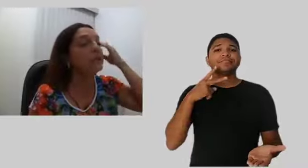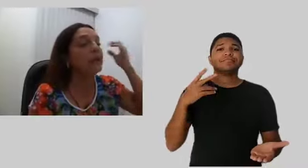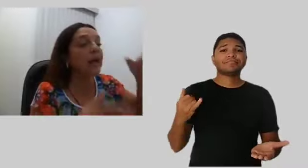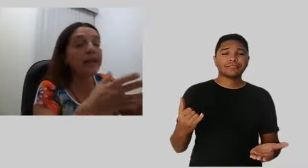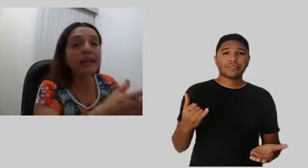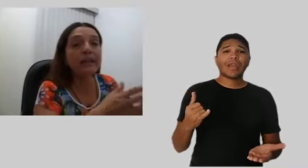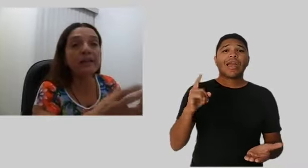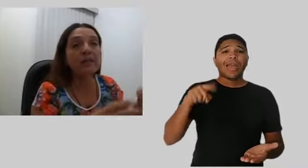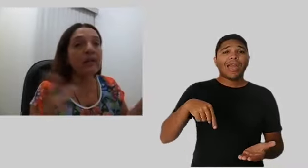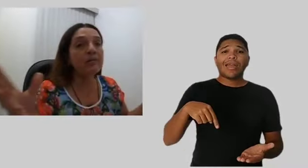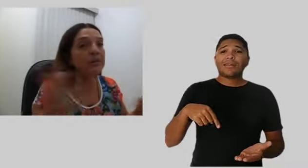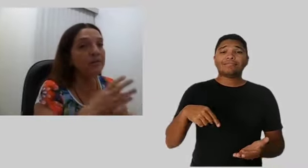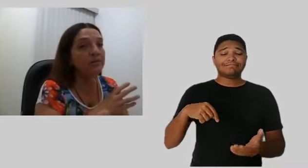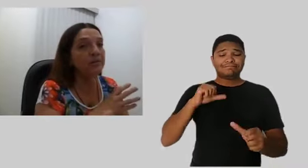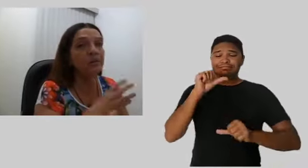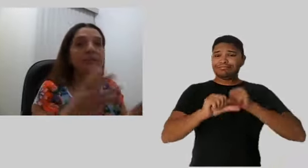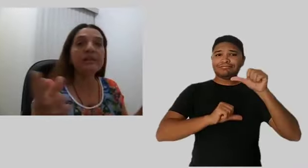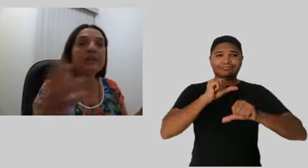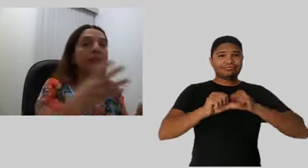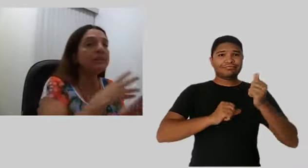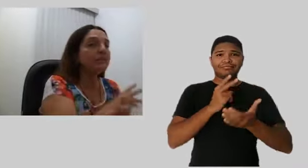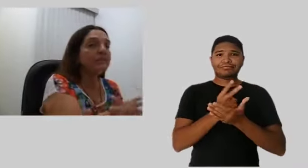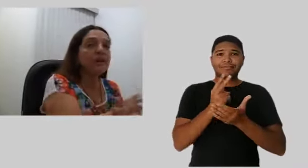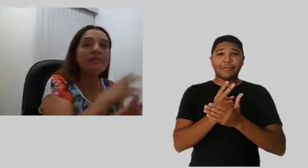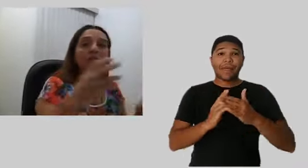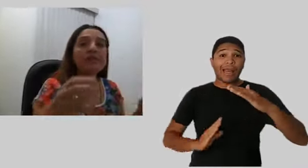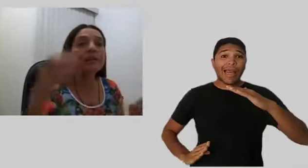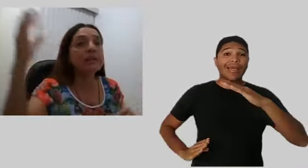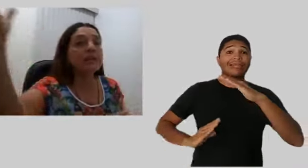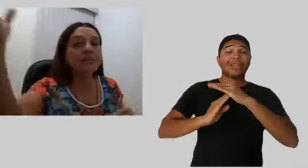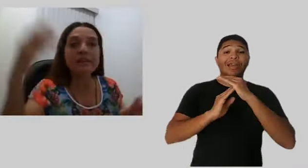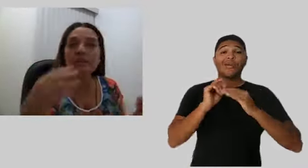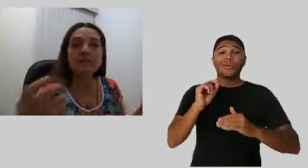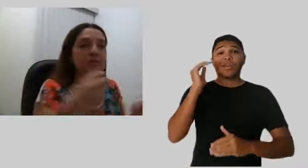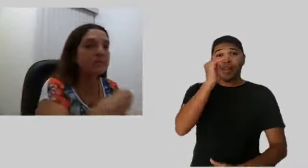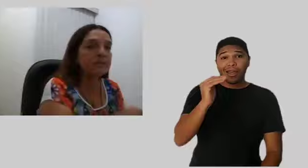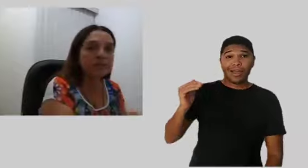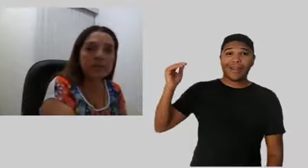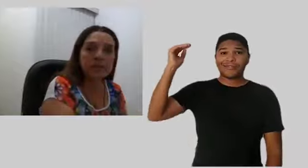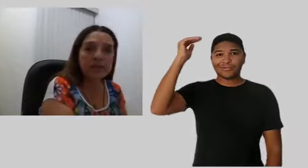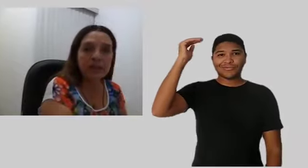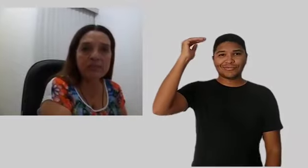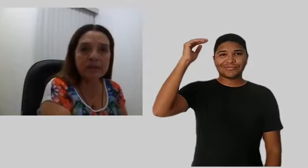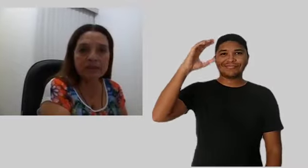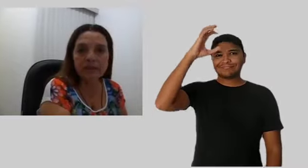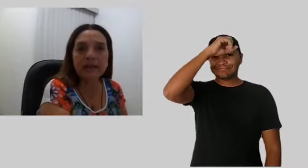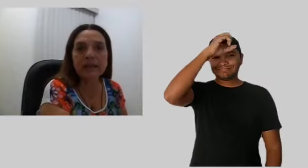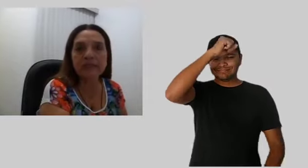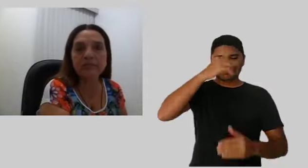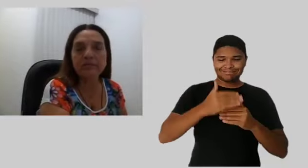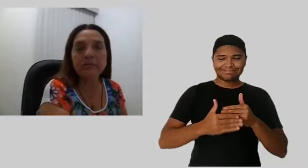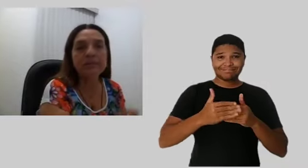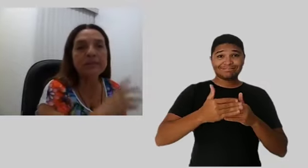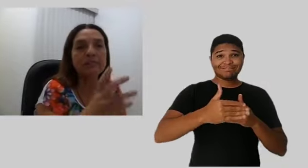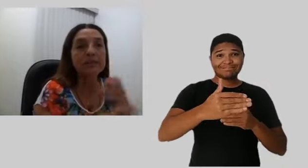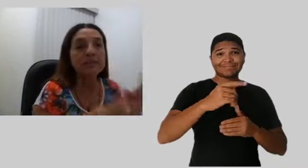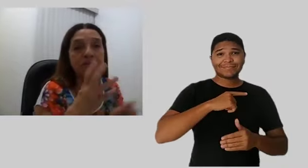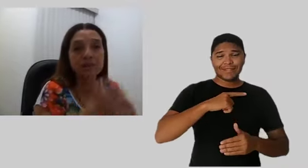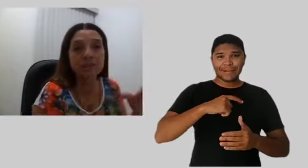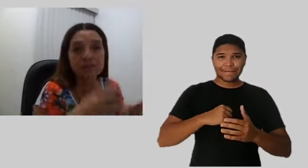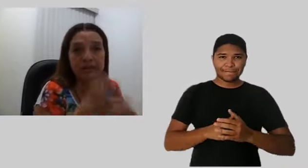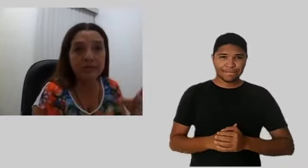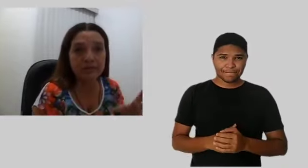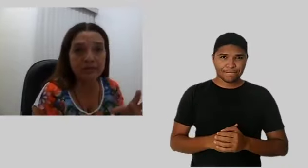da criança. Aqui não. Em Vigós, a criança vai e volta, até na fase adulta você pode chegar à imagem sincrética, quando você